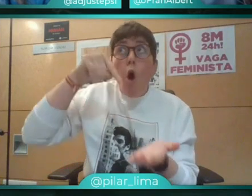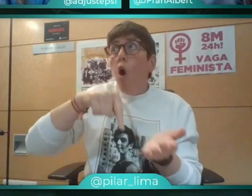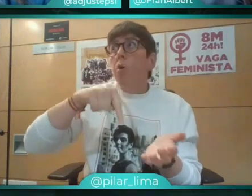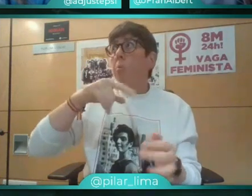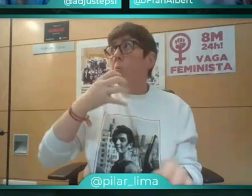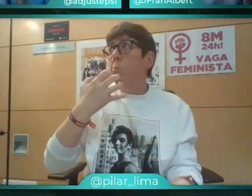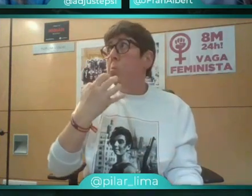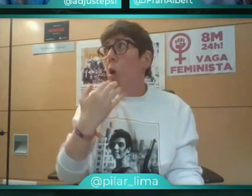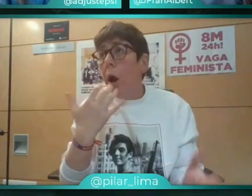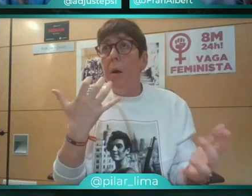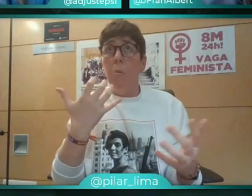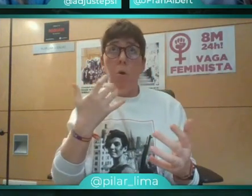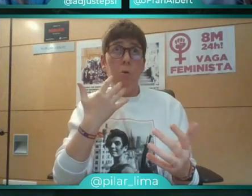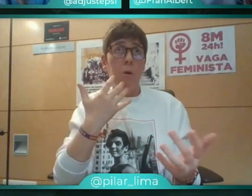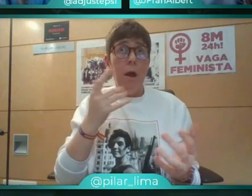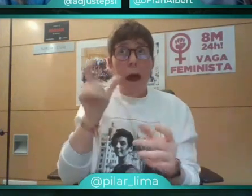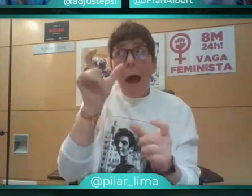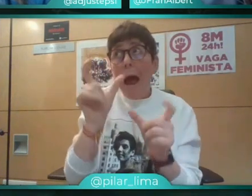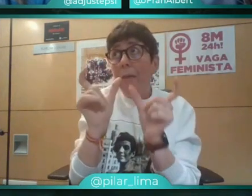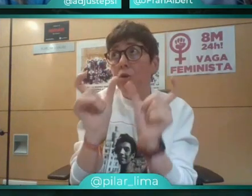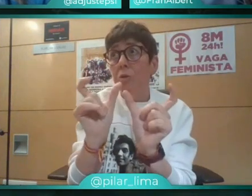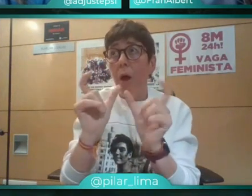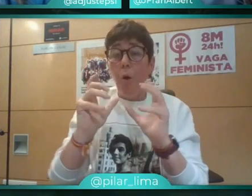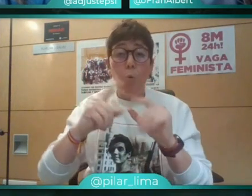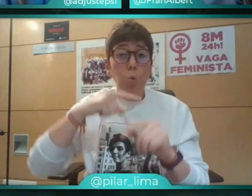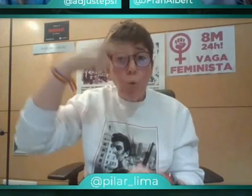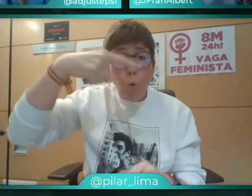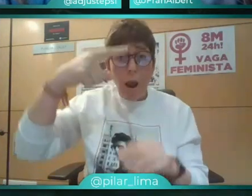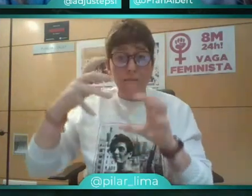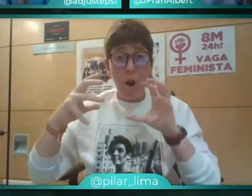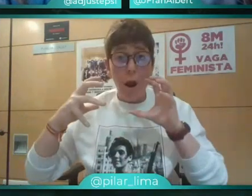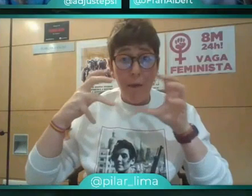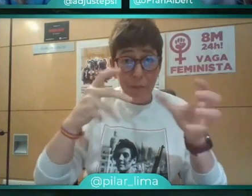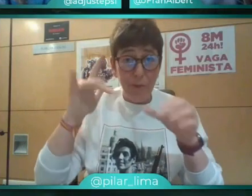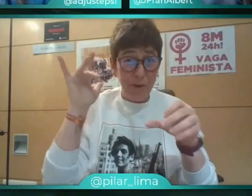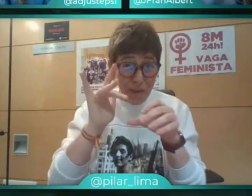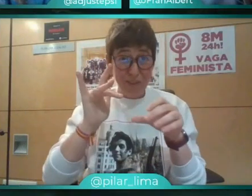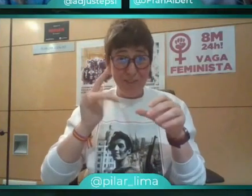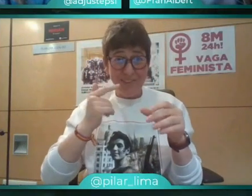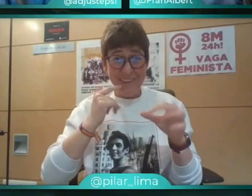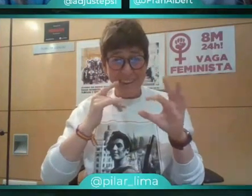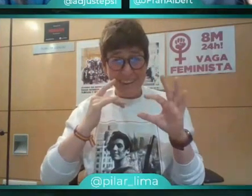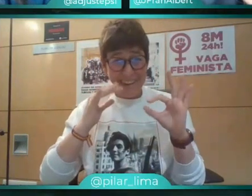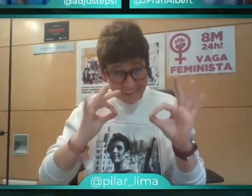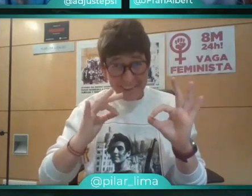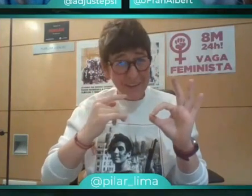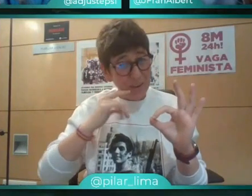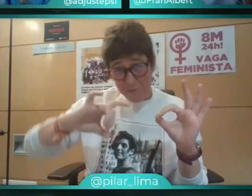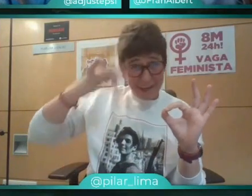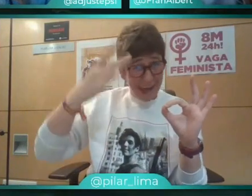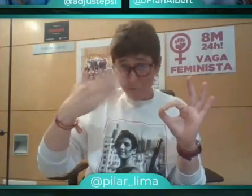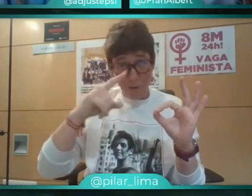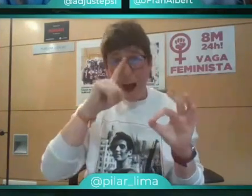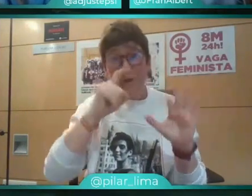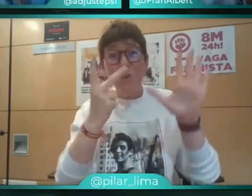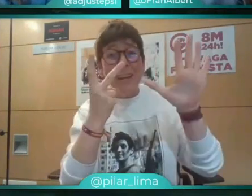no lo había visto nunca contra Irene Montero por ejemplo hoy ha hablado ha mencionado la cultura de